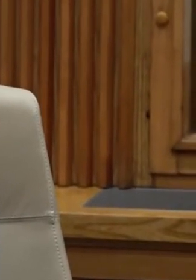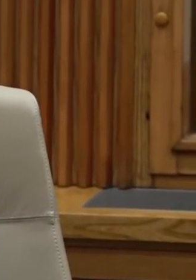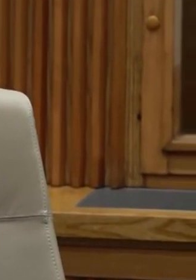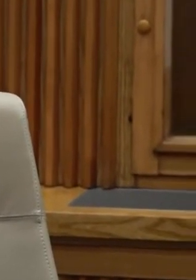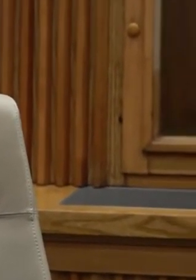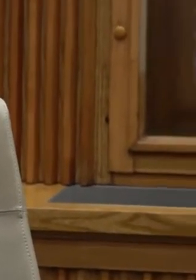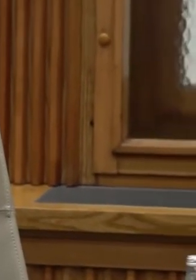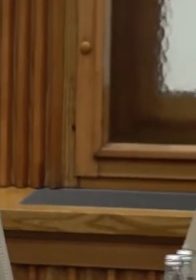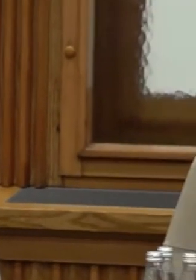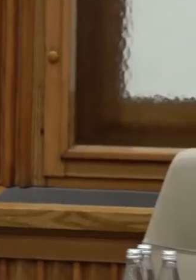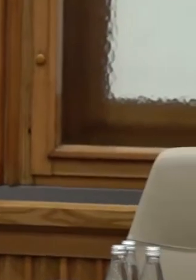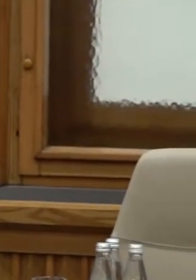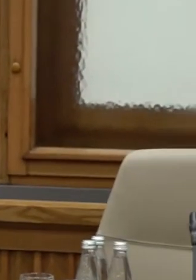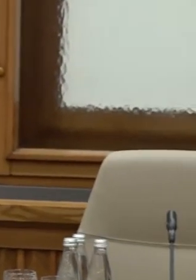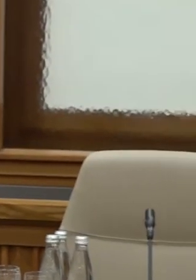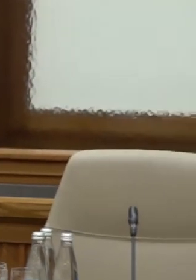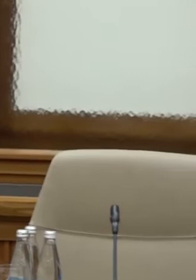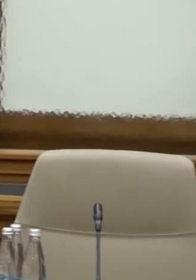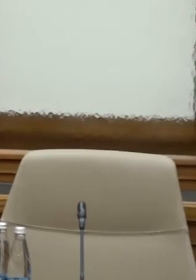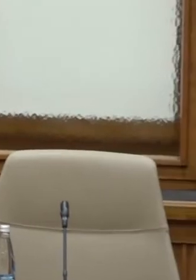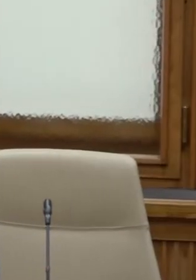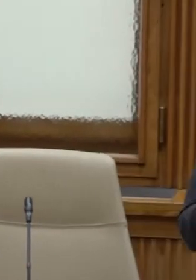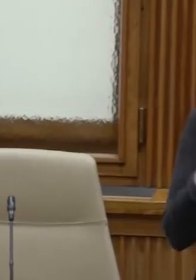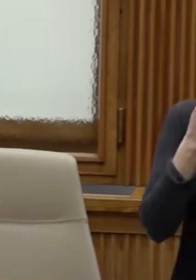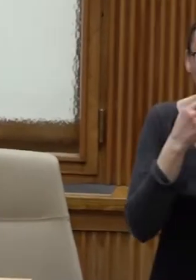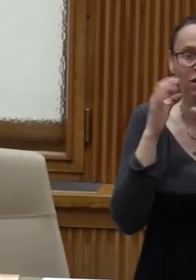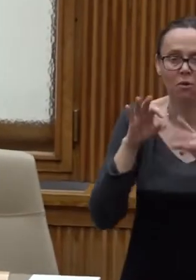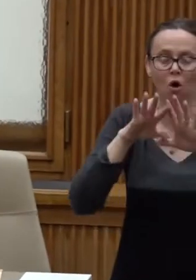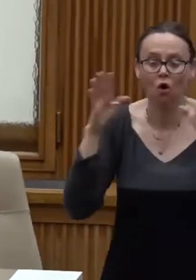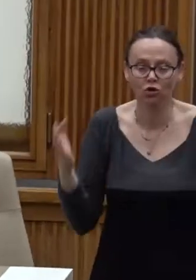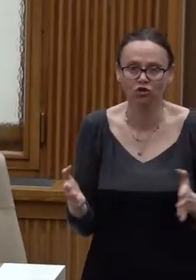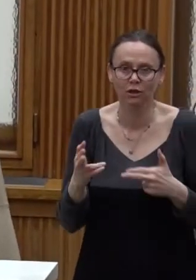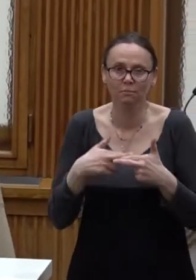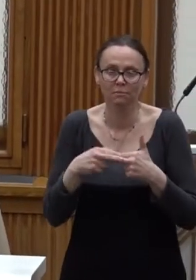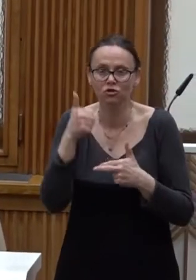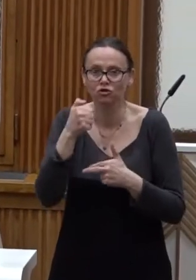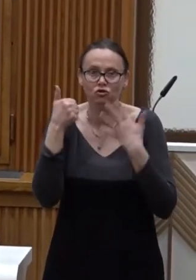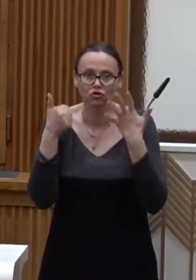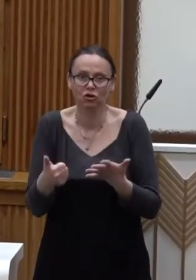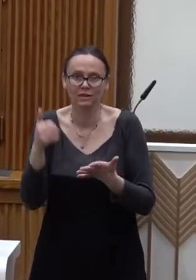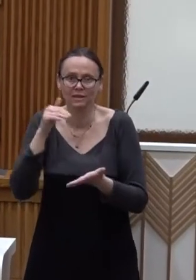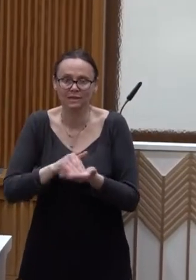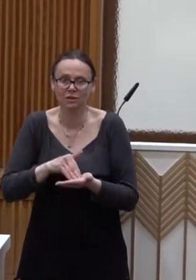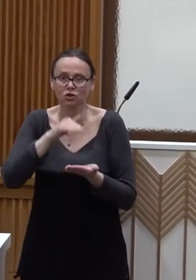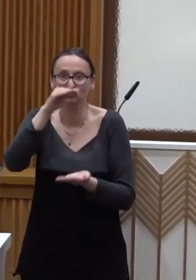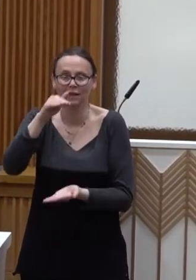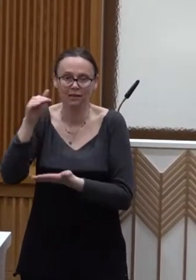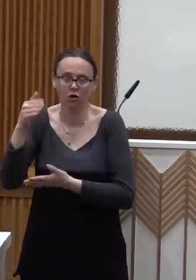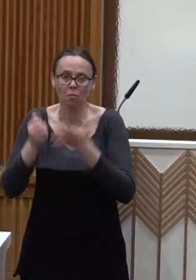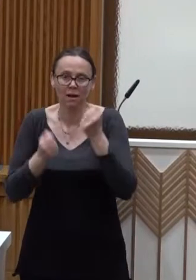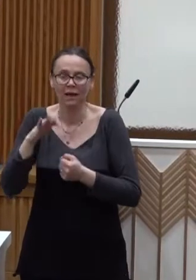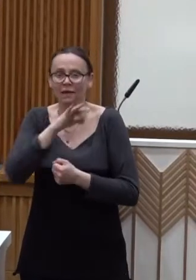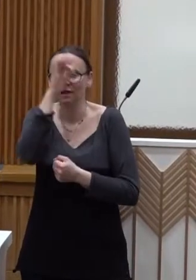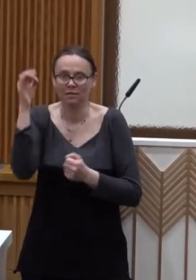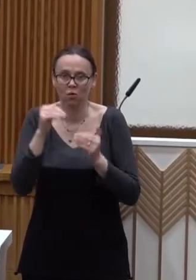je pojavila na področju izvoza mleka. Govorimo o količini približno 160 tisoč litrov mleka na